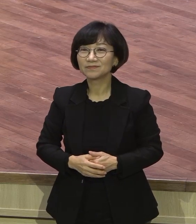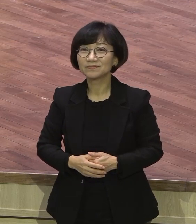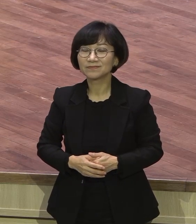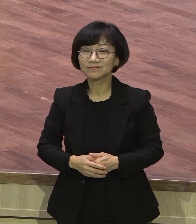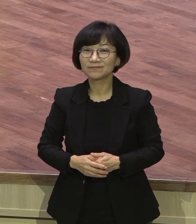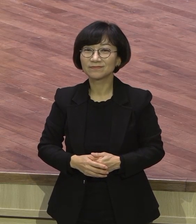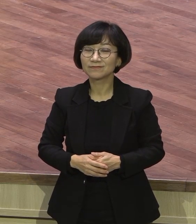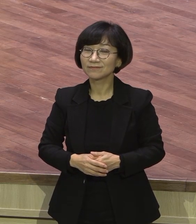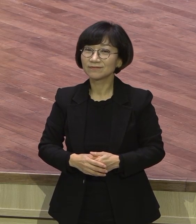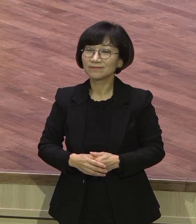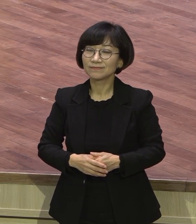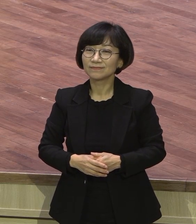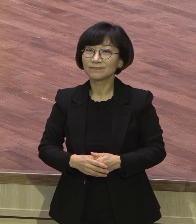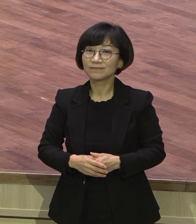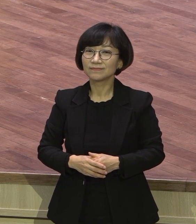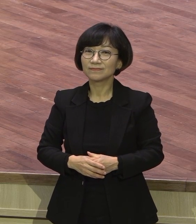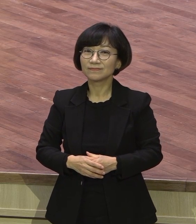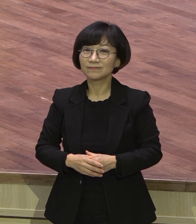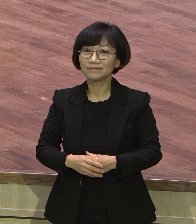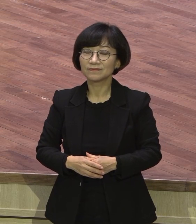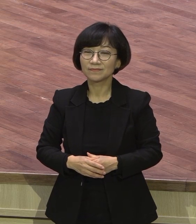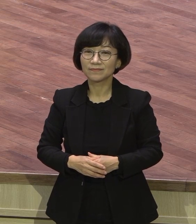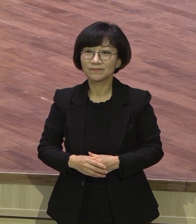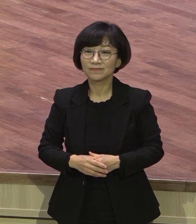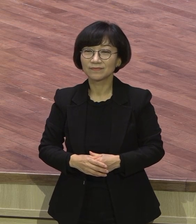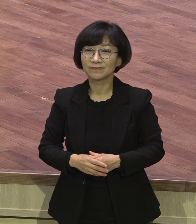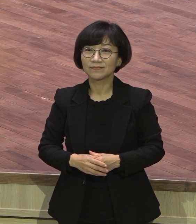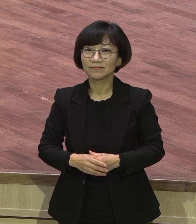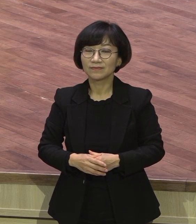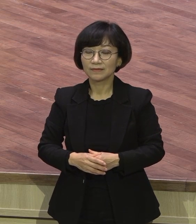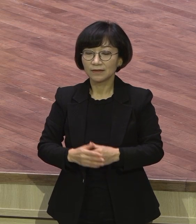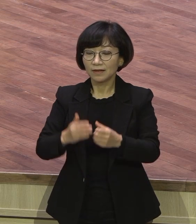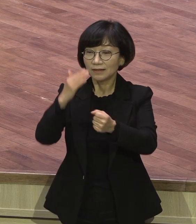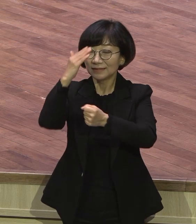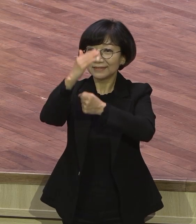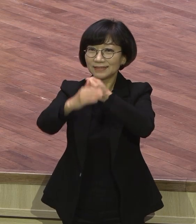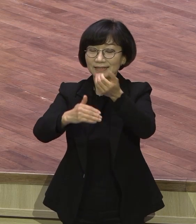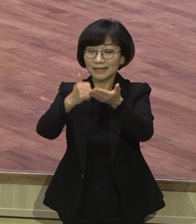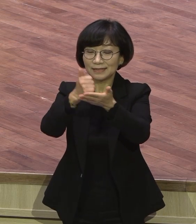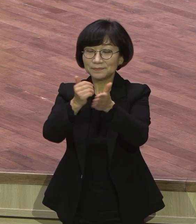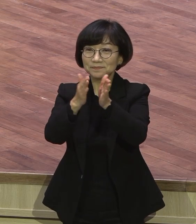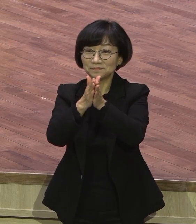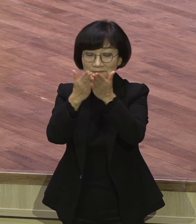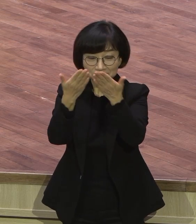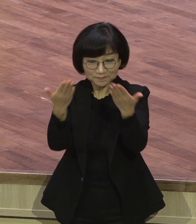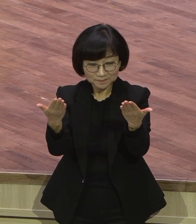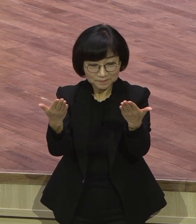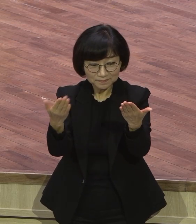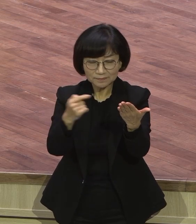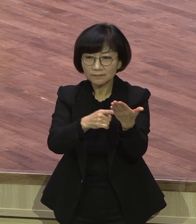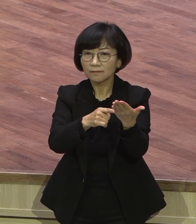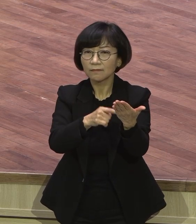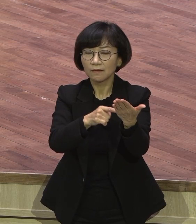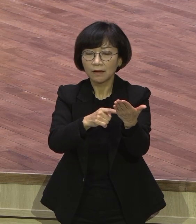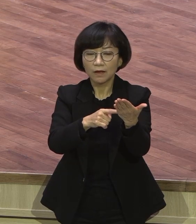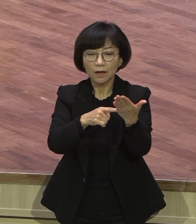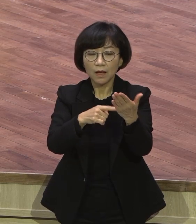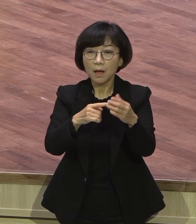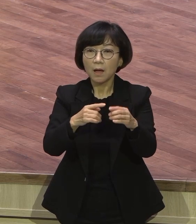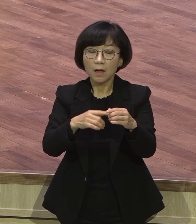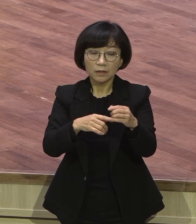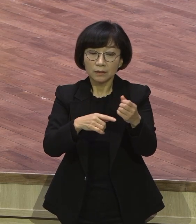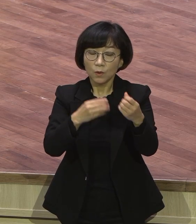하나님의 말씀을 잘못 해석을 하면 창세계 3장, 6장, 11장의 불신자처럼